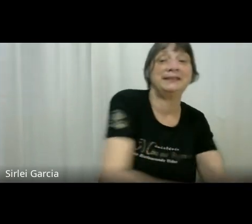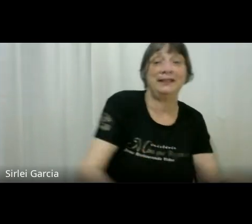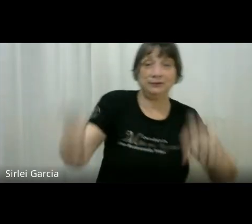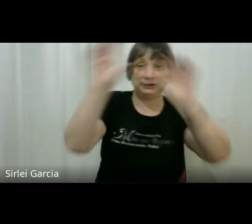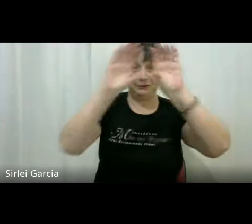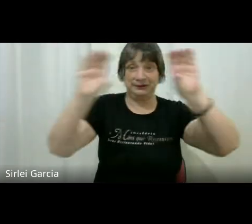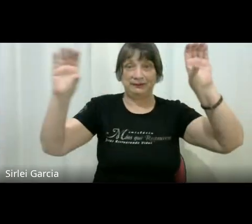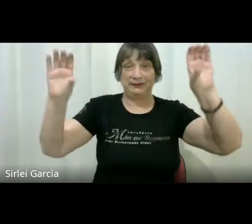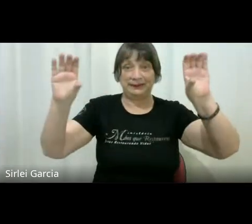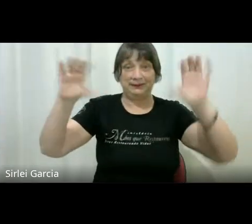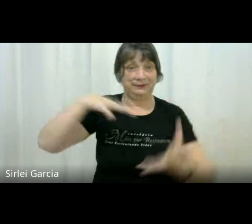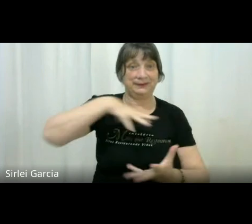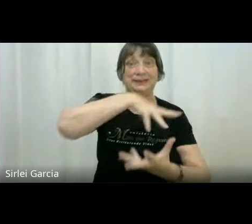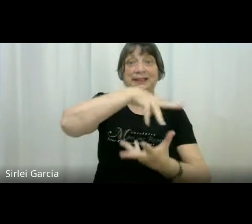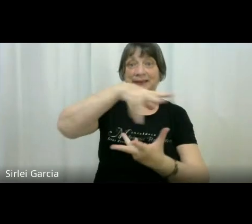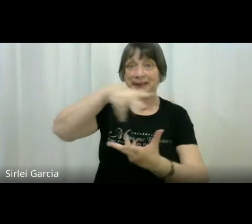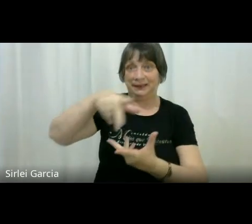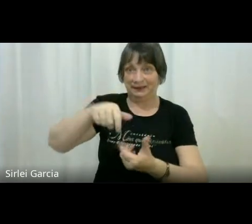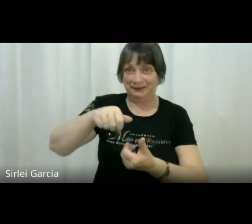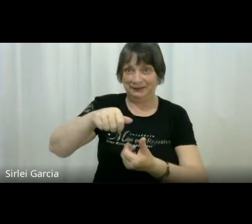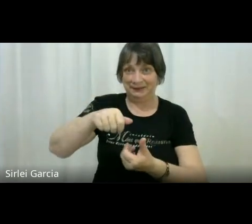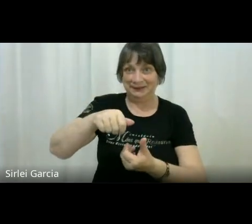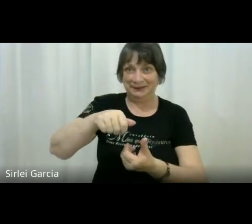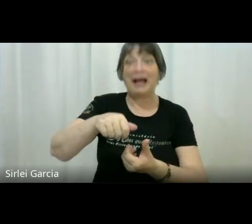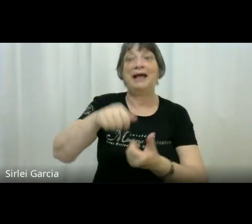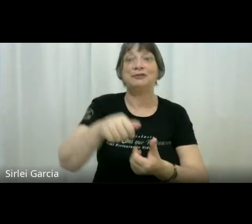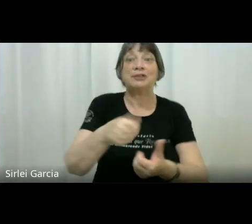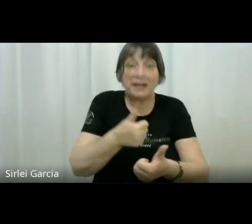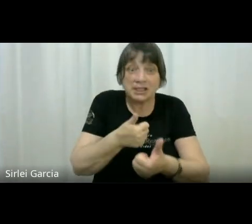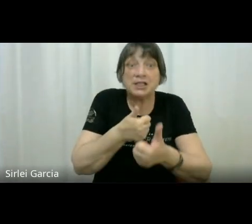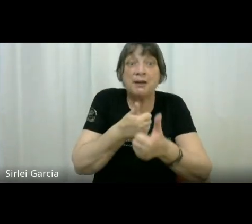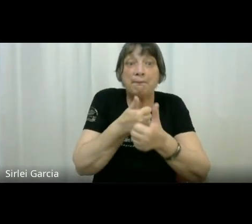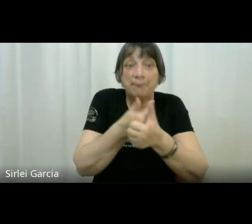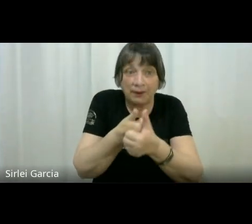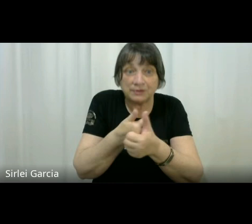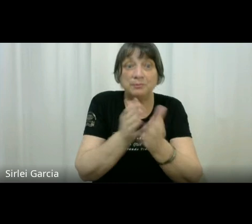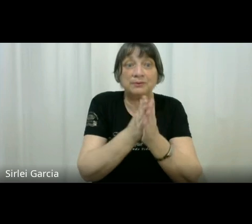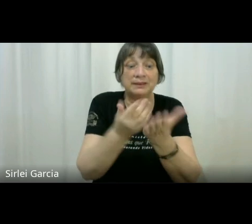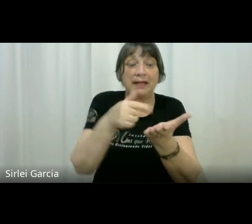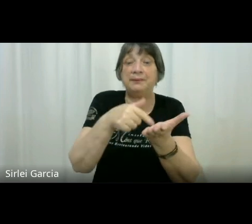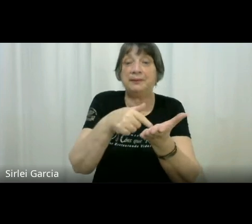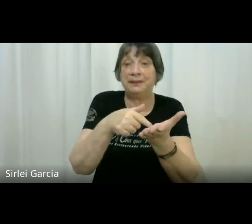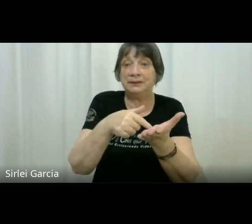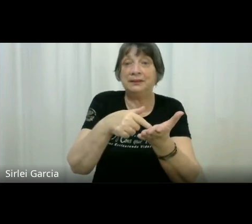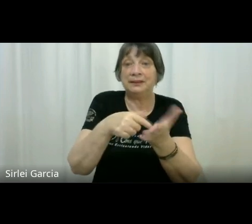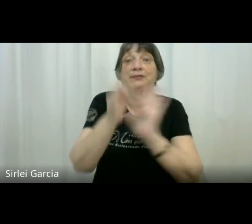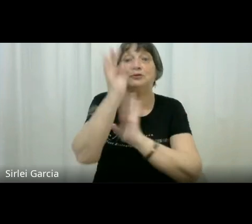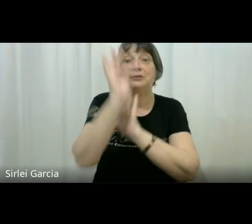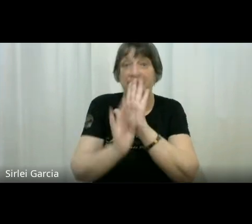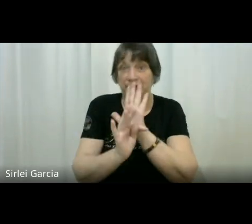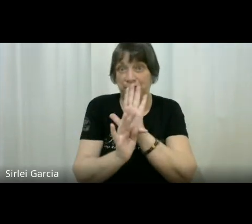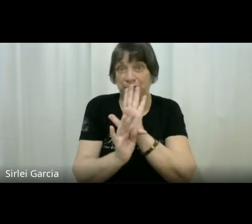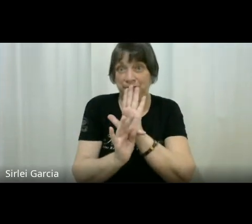os céus e a terra. Aí eu estou mais próximo da Bíblia, né,